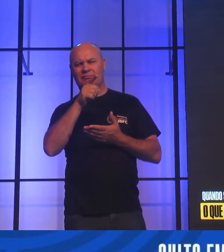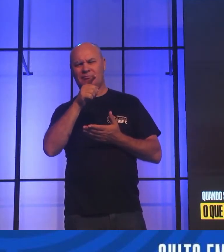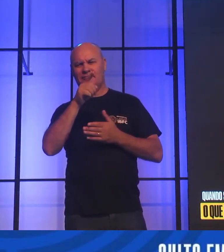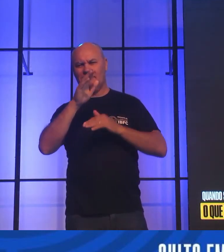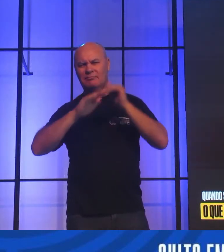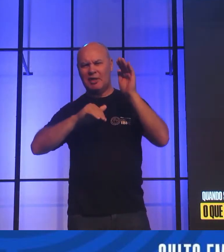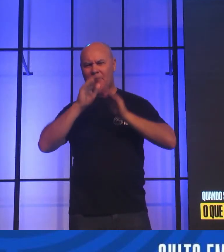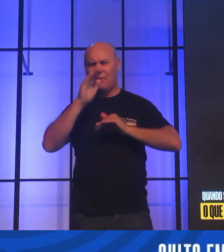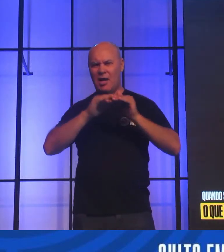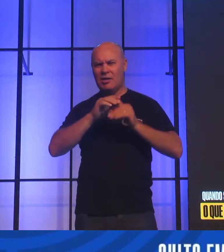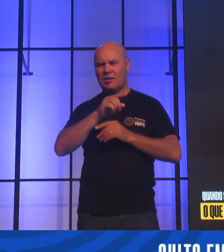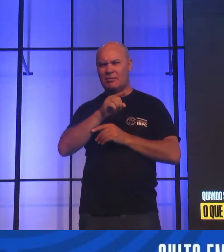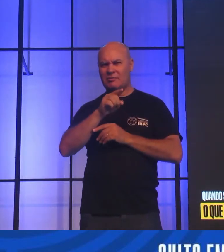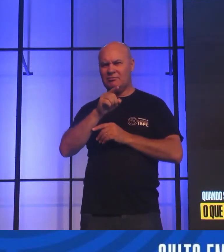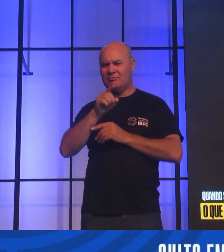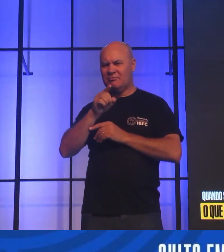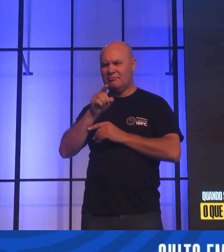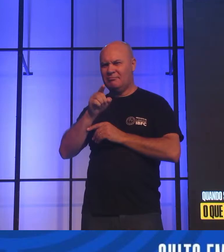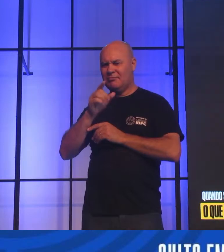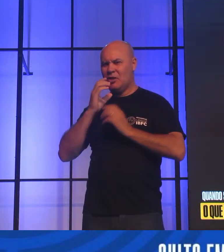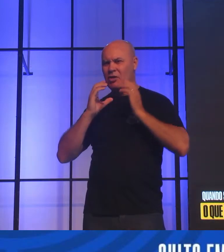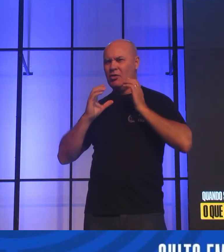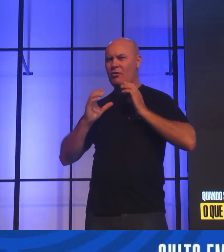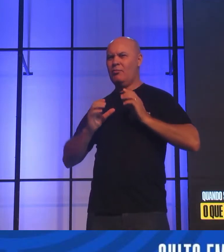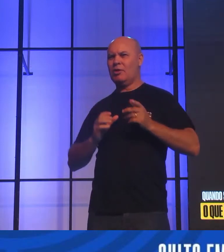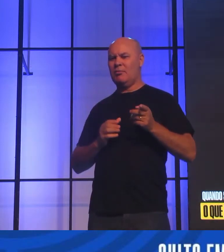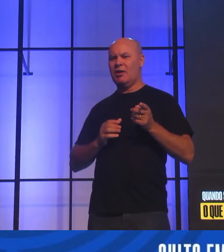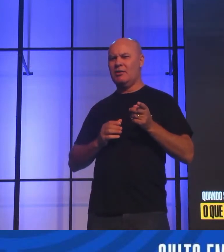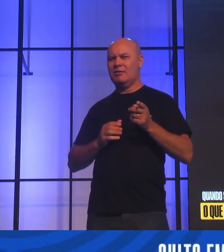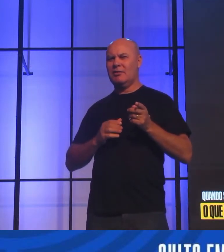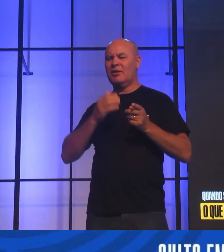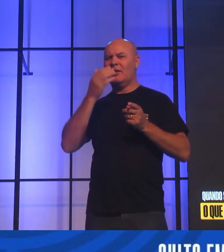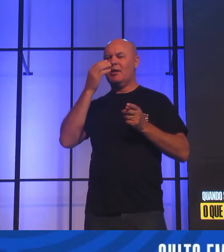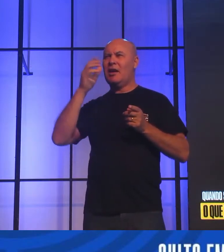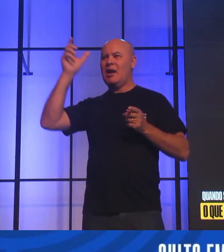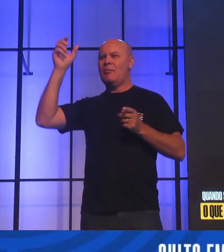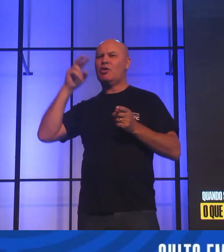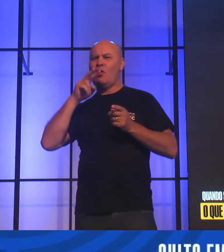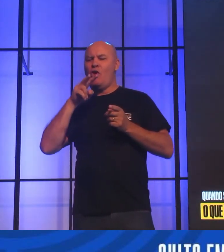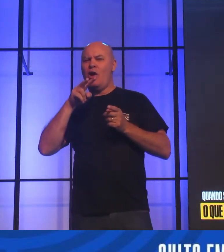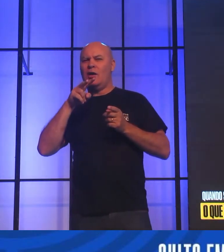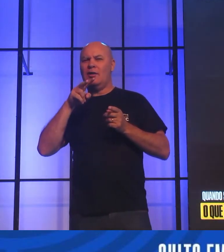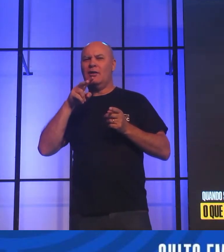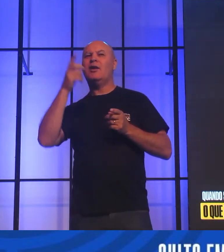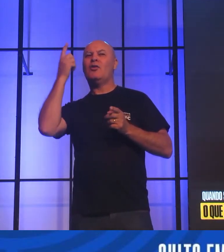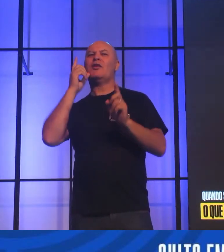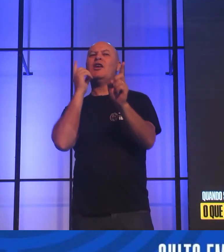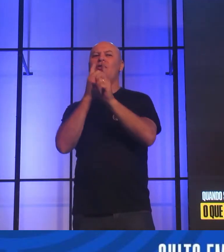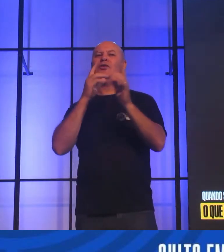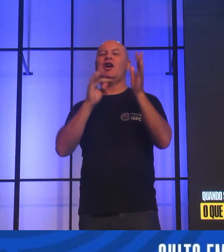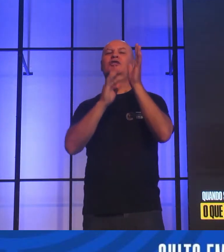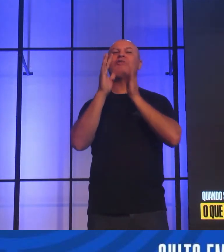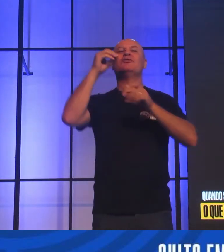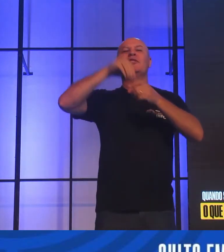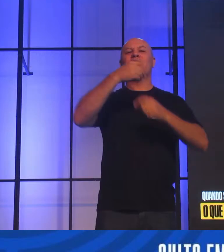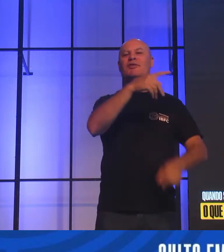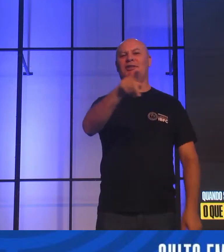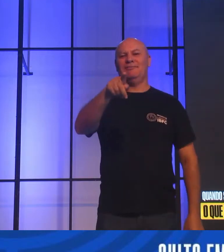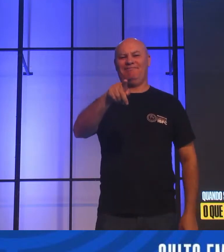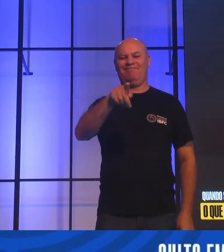fazem com você, elas poderiam estar certas que você verdadeiramente confia em um